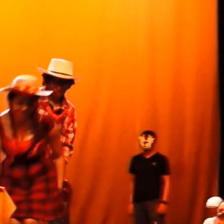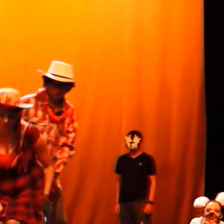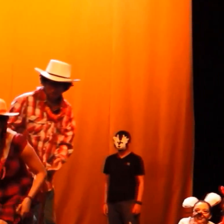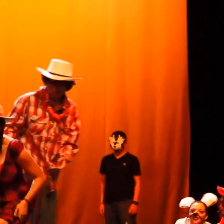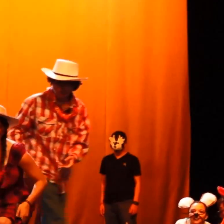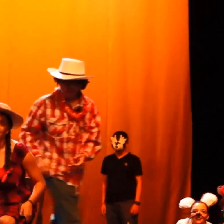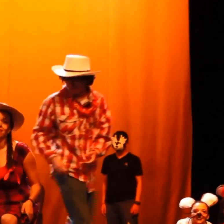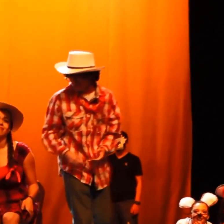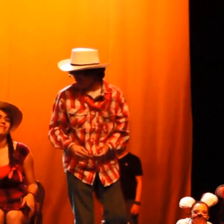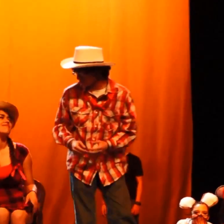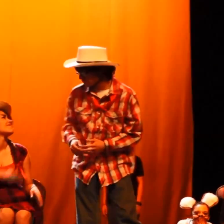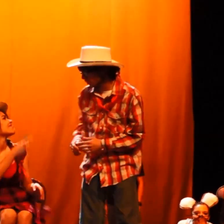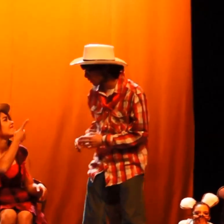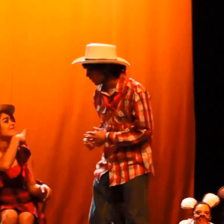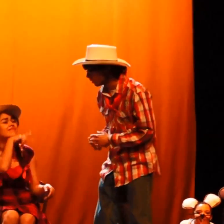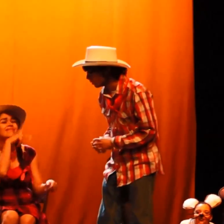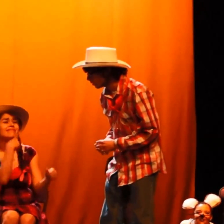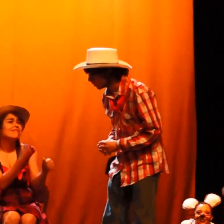Gracias.